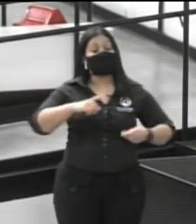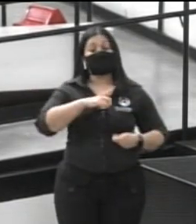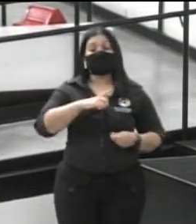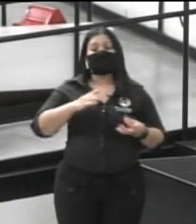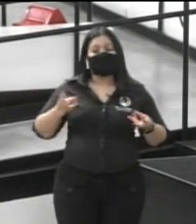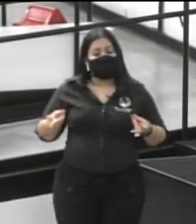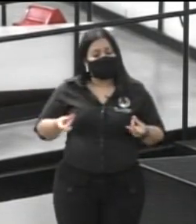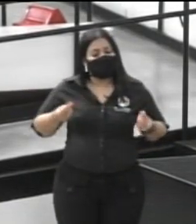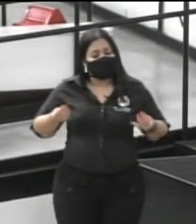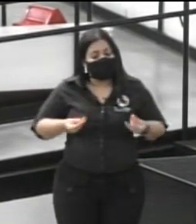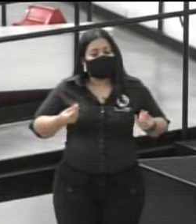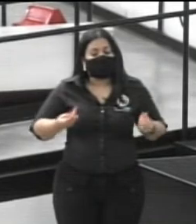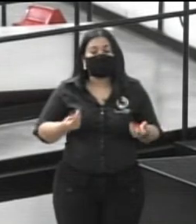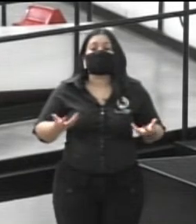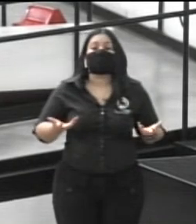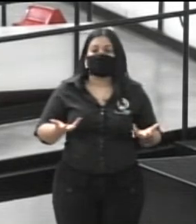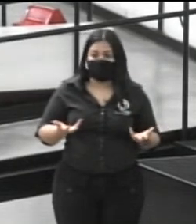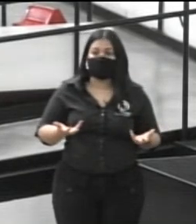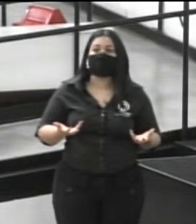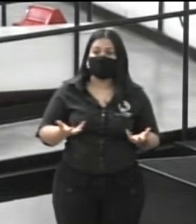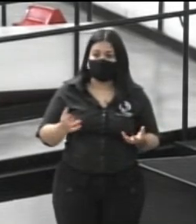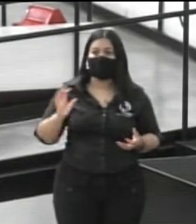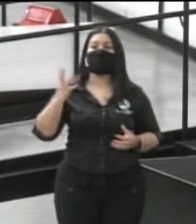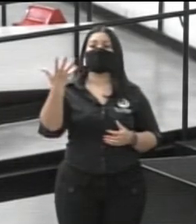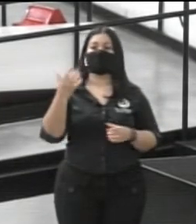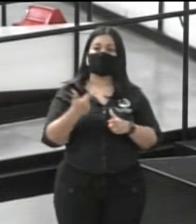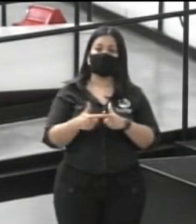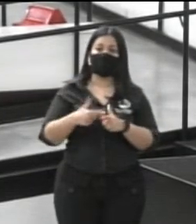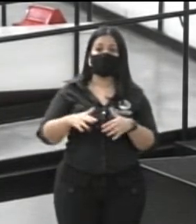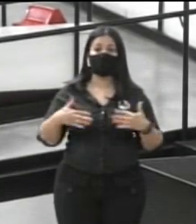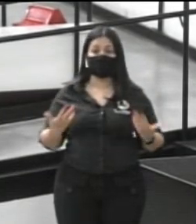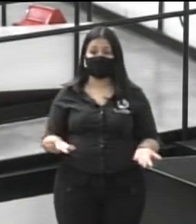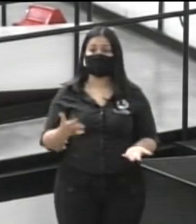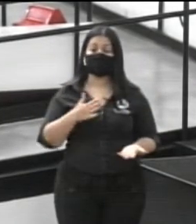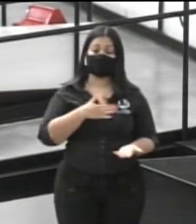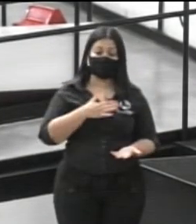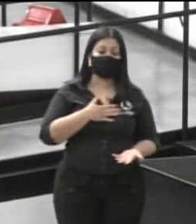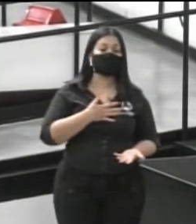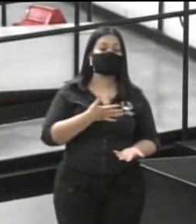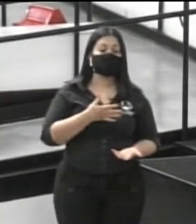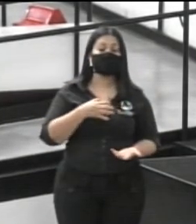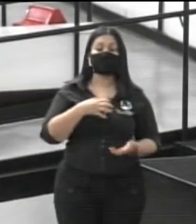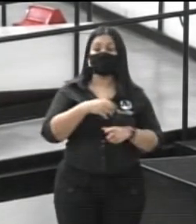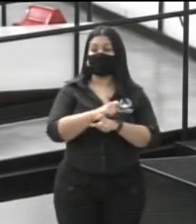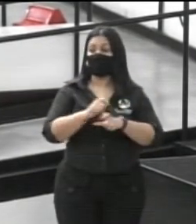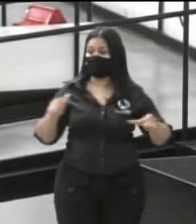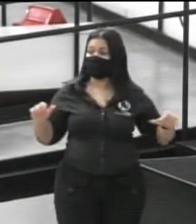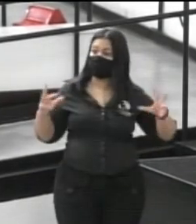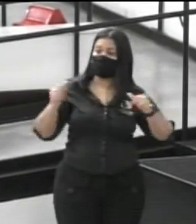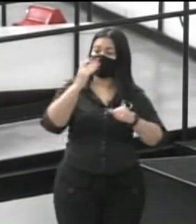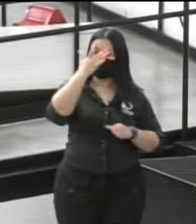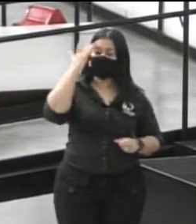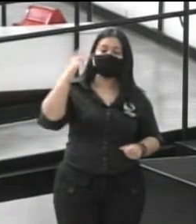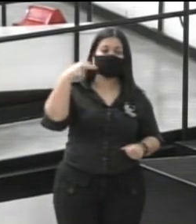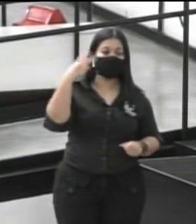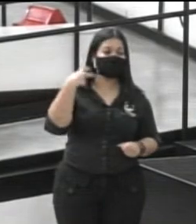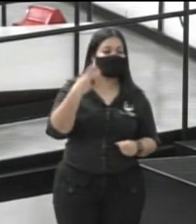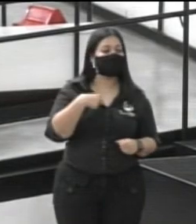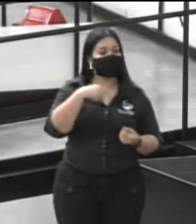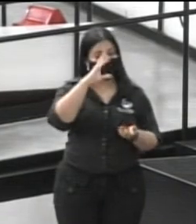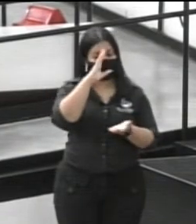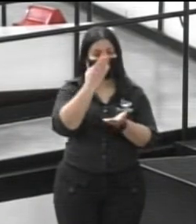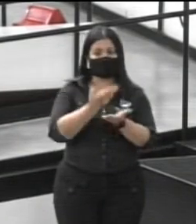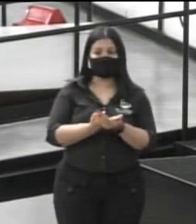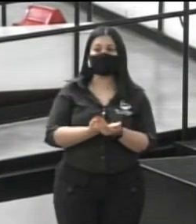sensibilidade, esse jogo de cintura para poder resolver. Então, da minha parte, tenho certeza da grande maioria vereadores dessa casa, a senhora tem a confiança de que